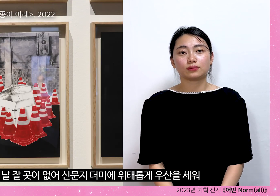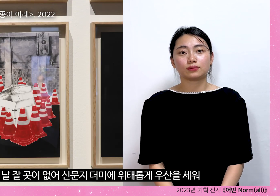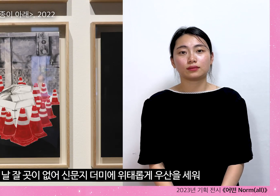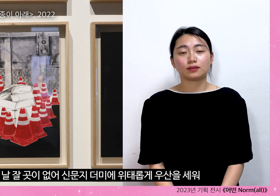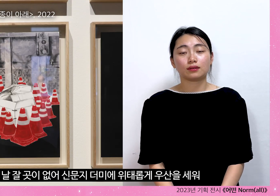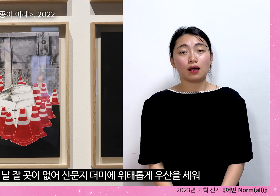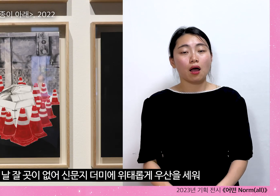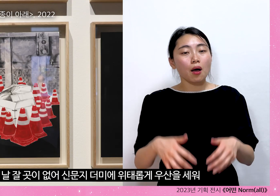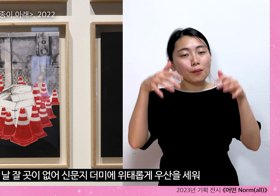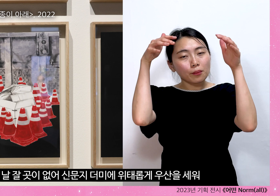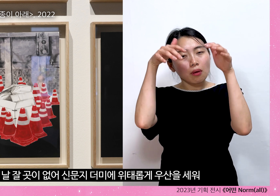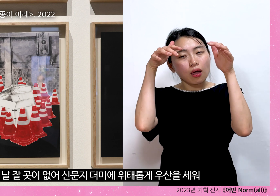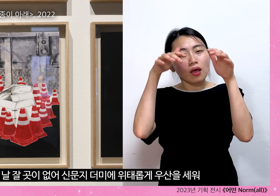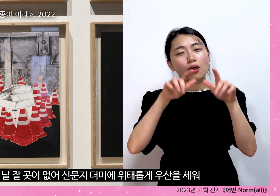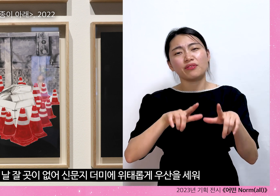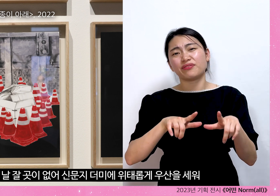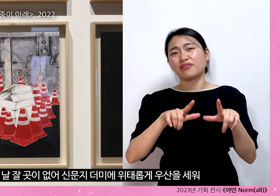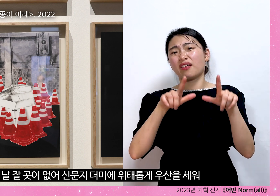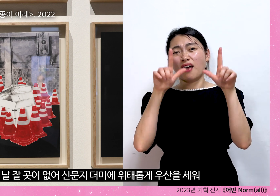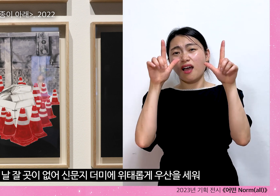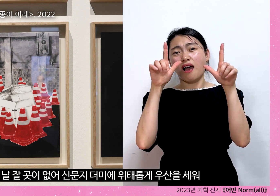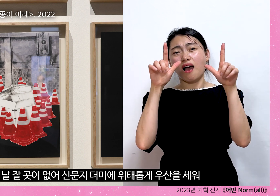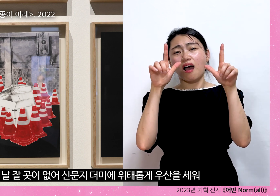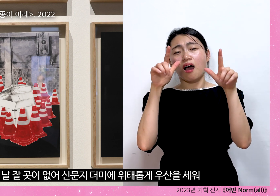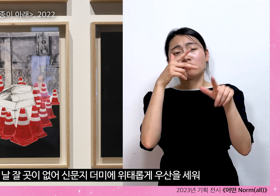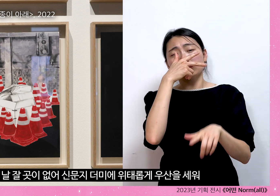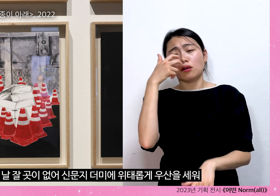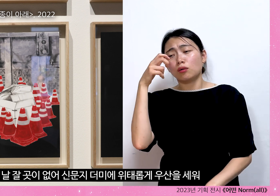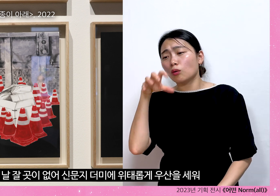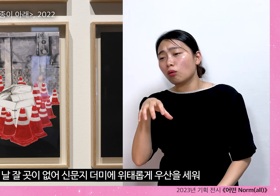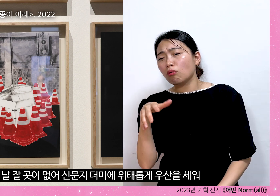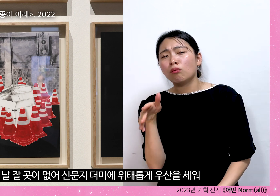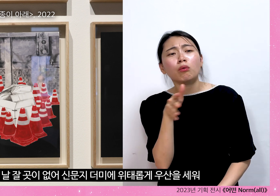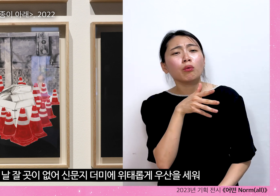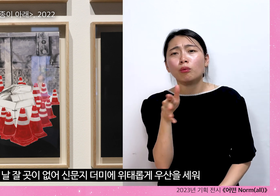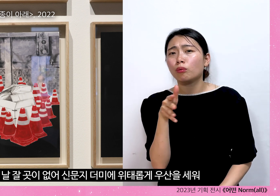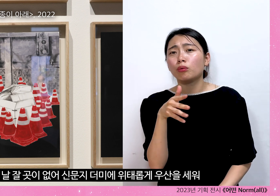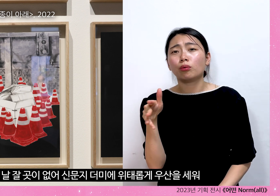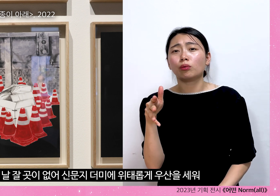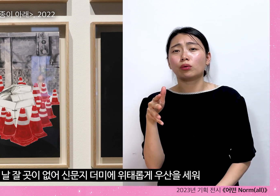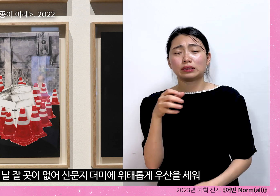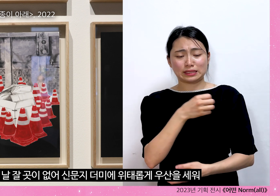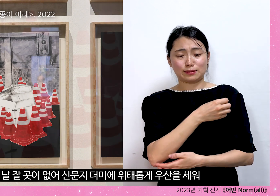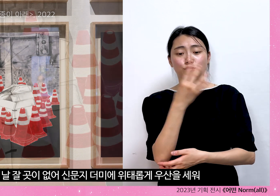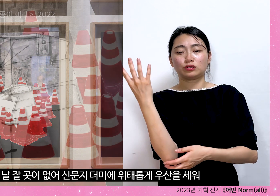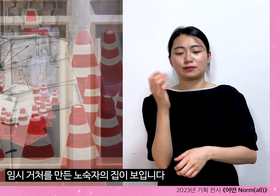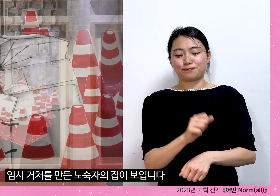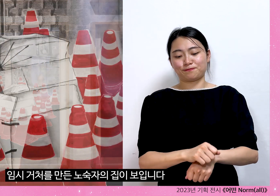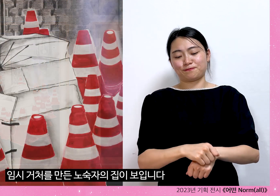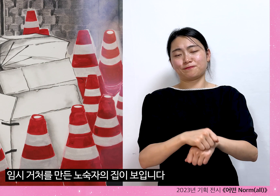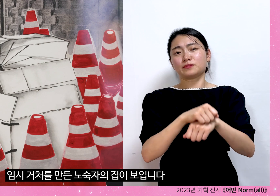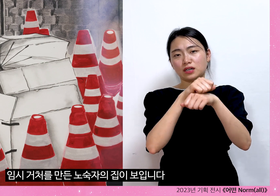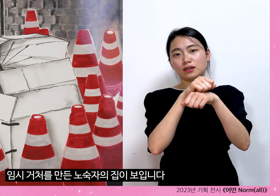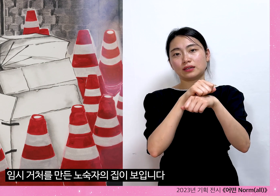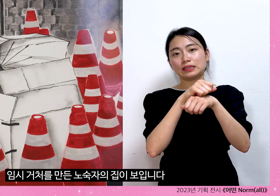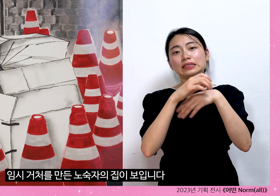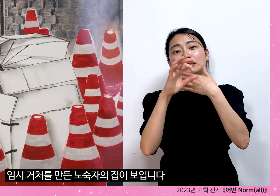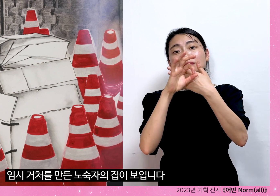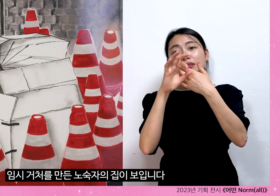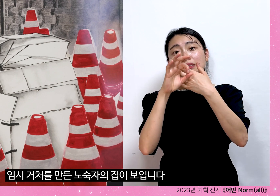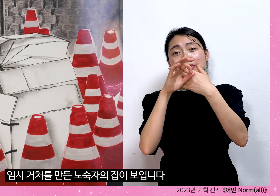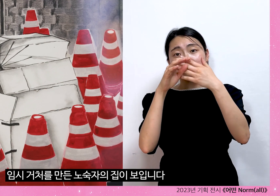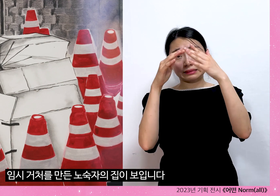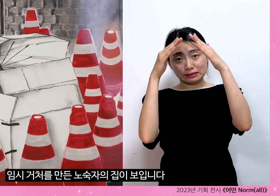비 오는 날 잘 곳이 없어 신문지 더미에 위태롭게 우산을 세워 임시 거처를